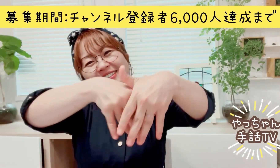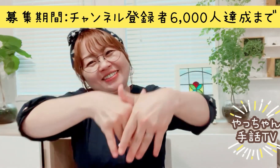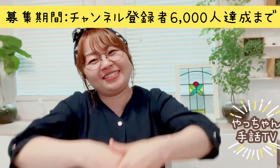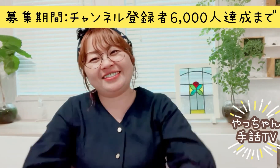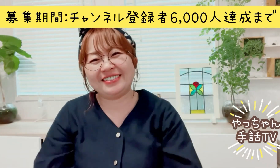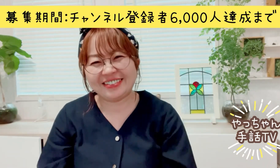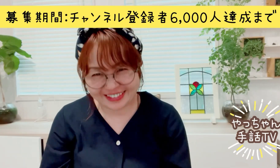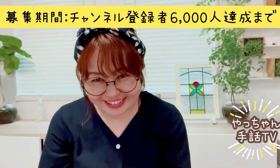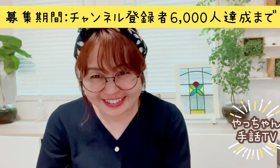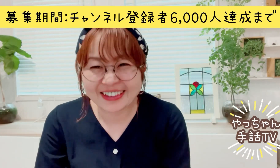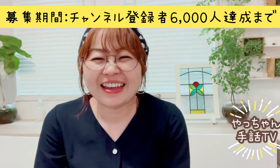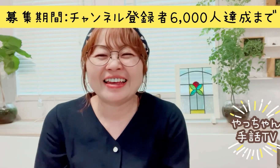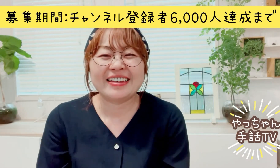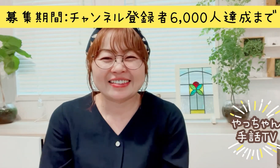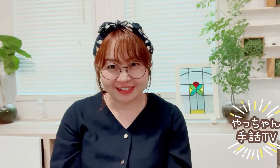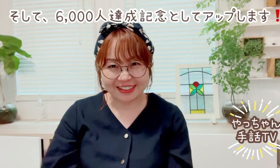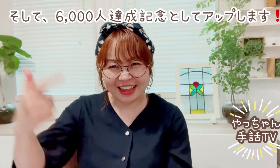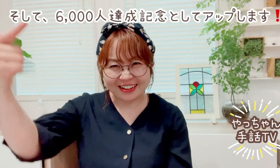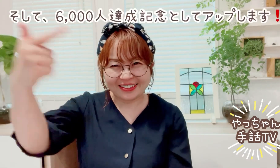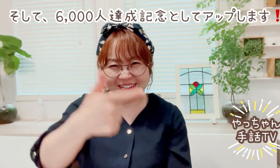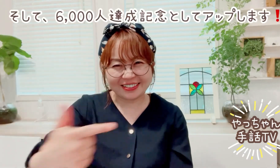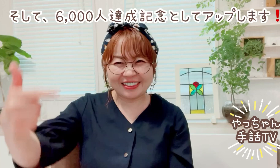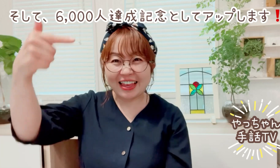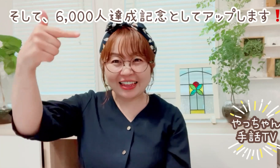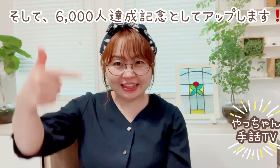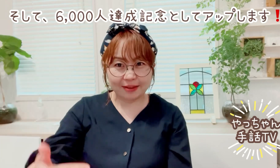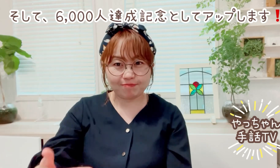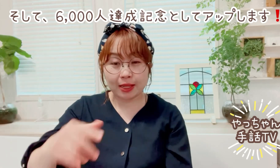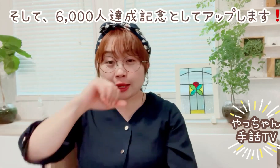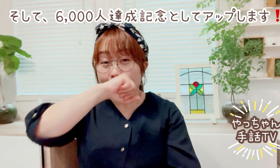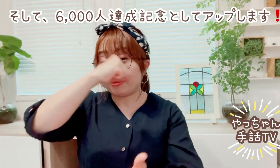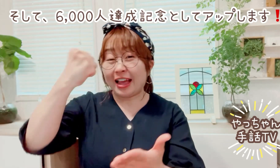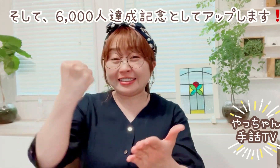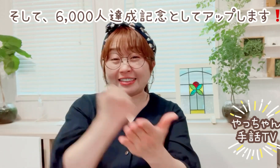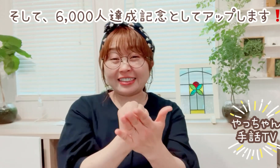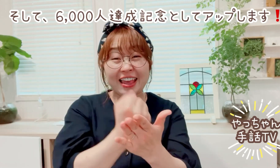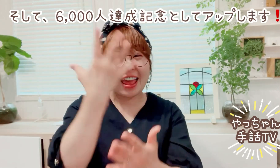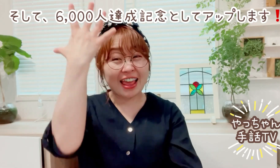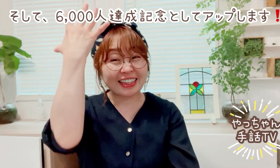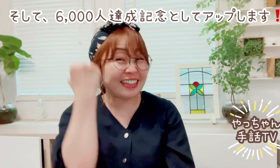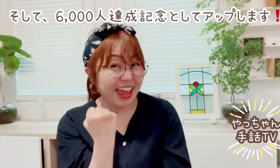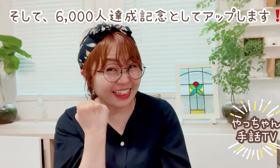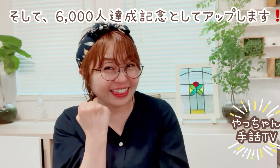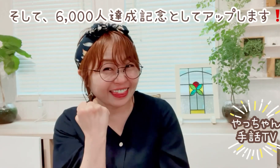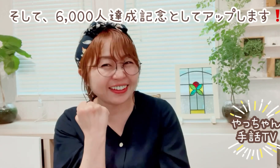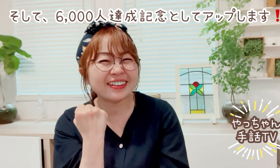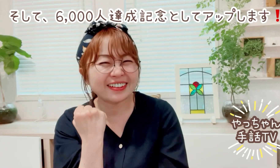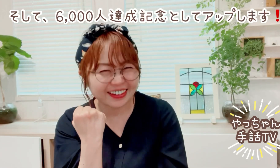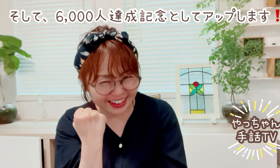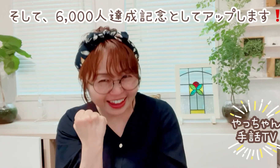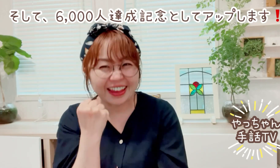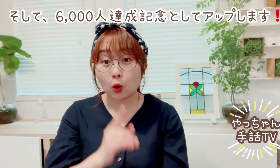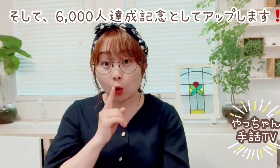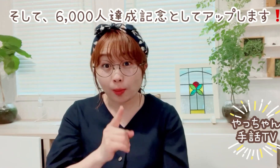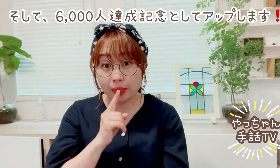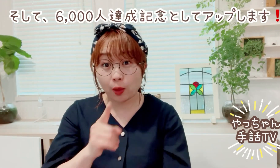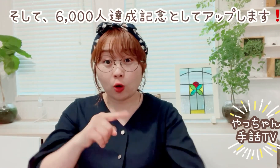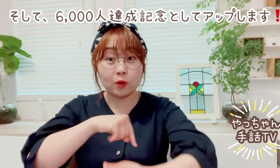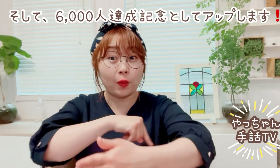します。そして6000人達成記念ということで、コメント、